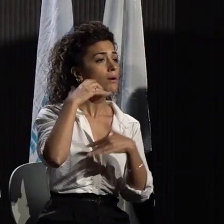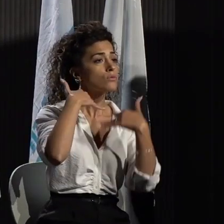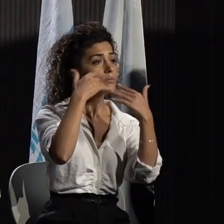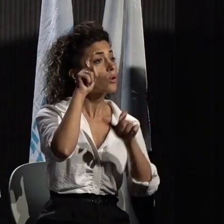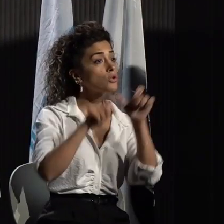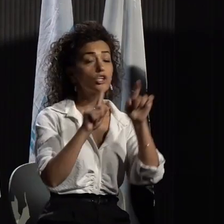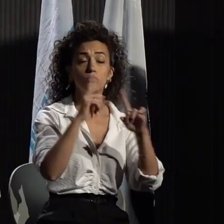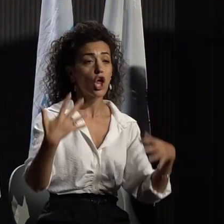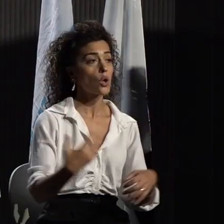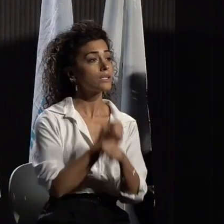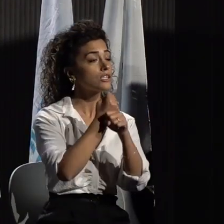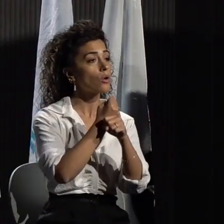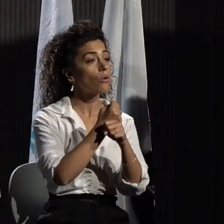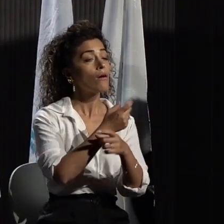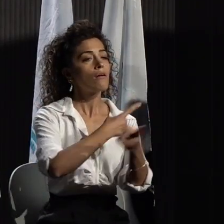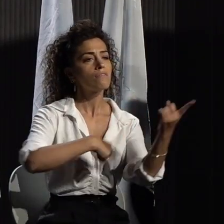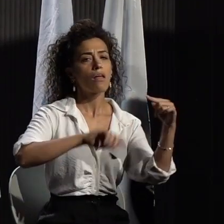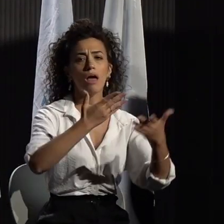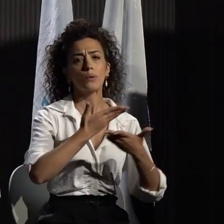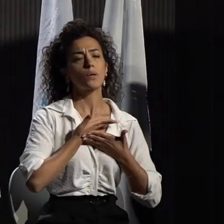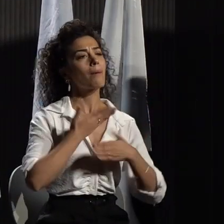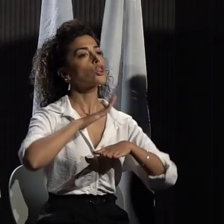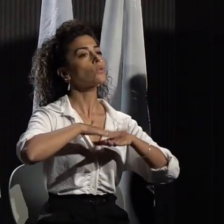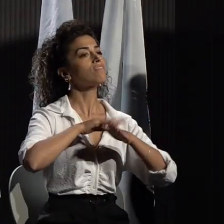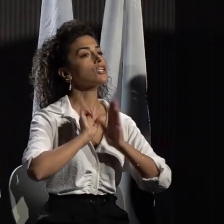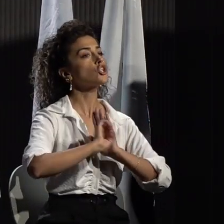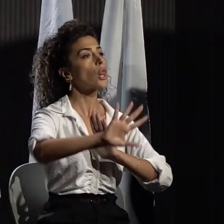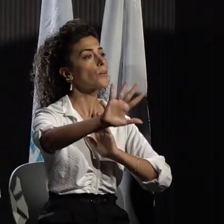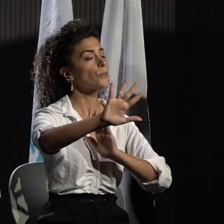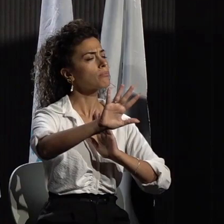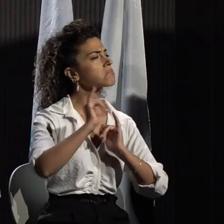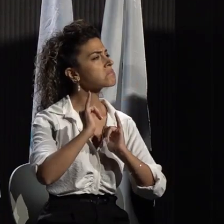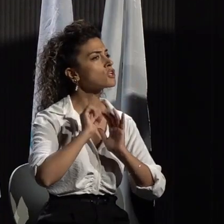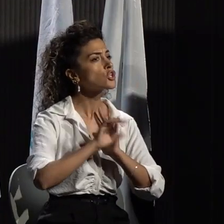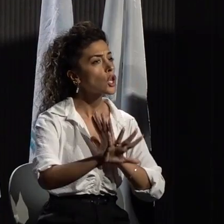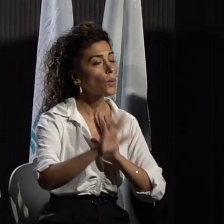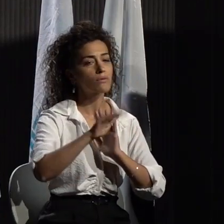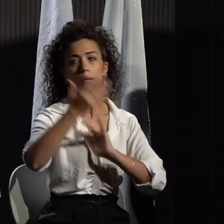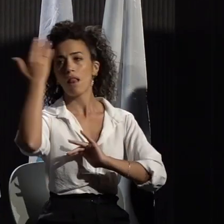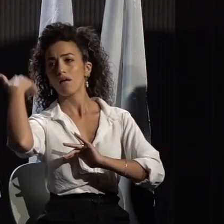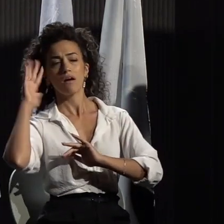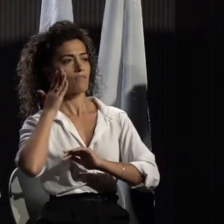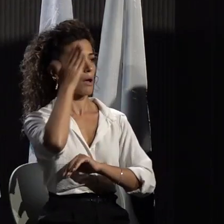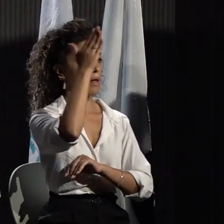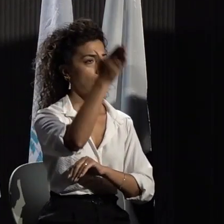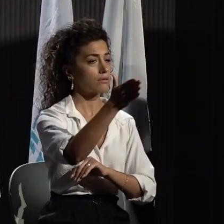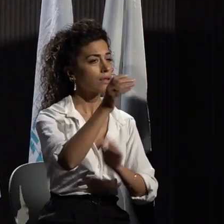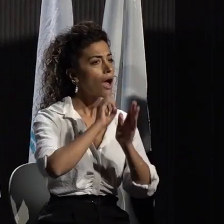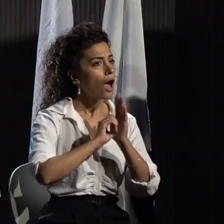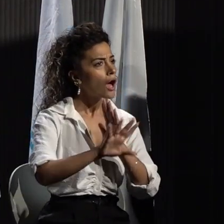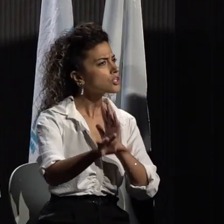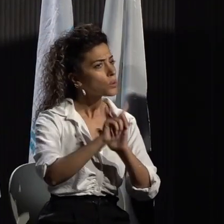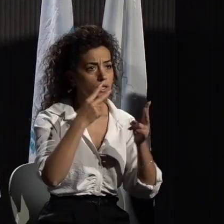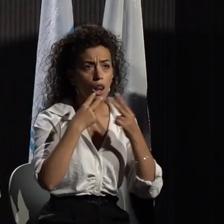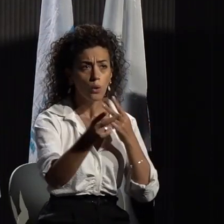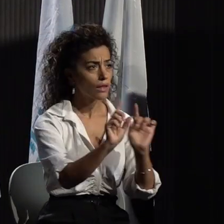התופת קיבלנו על עצמנו שליחות שליחות של עבר ושל עתיד שליחות שאיננה של